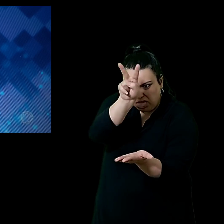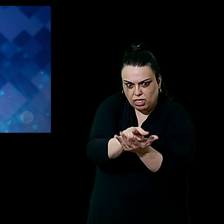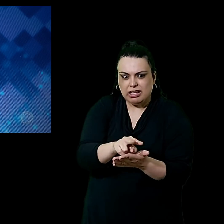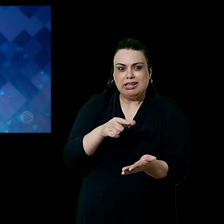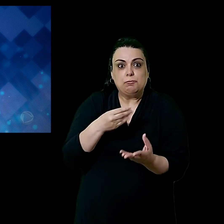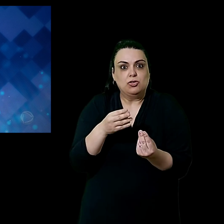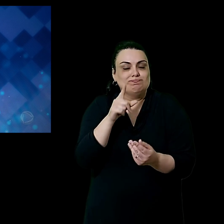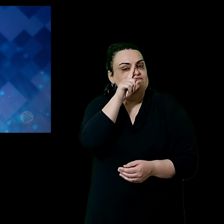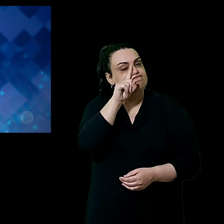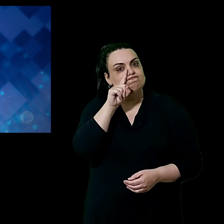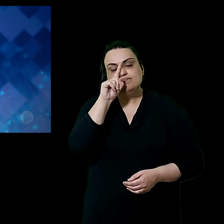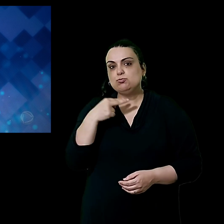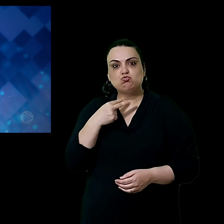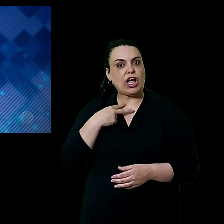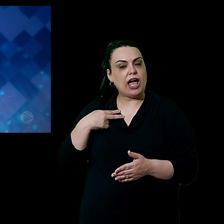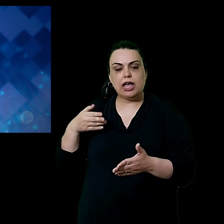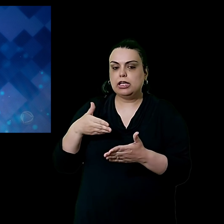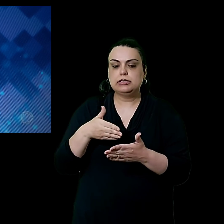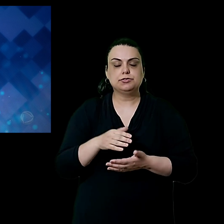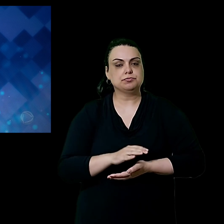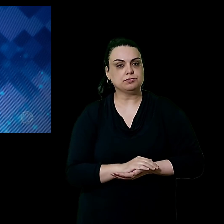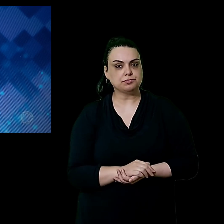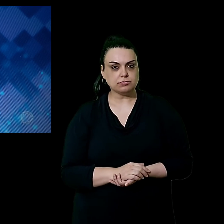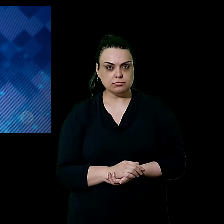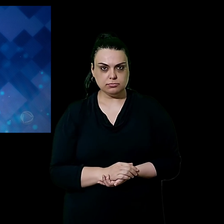água? Escorregando muito, não tem como chegar lá. Chegar lá, ó.